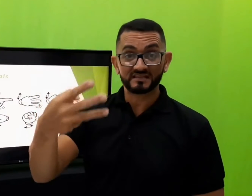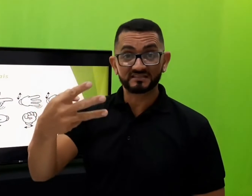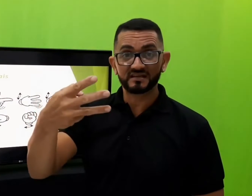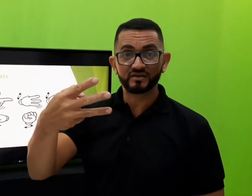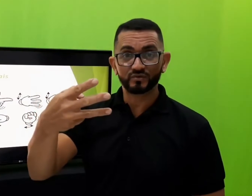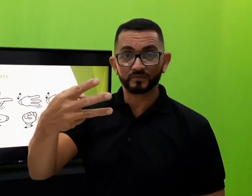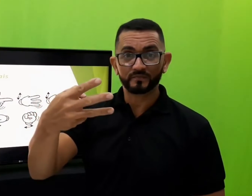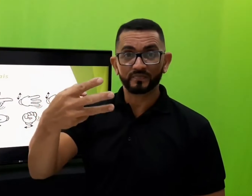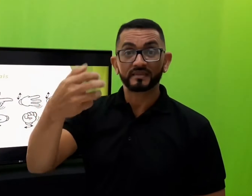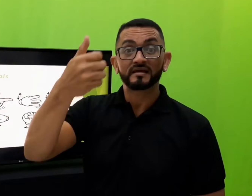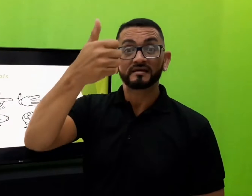13º,